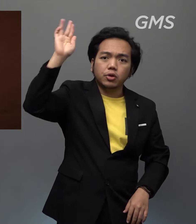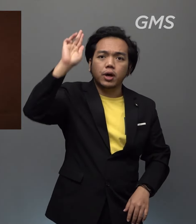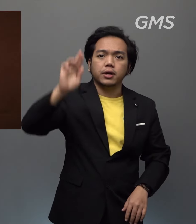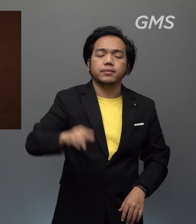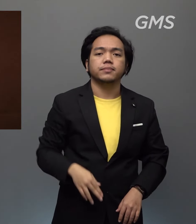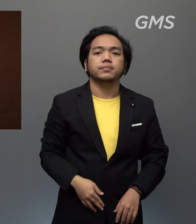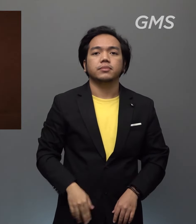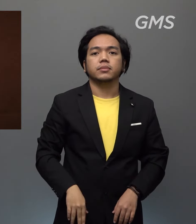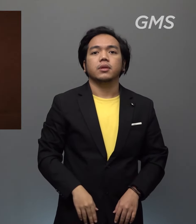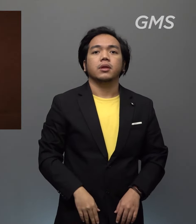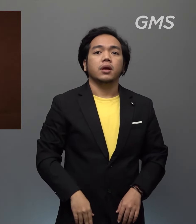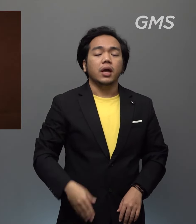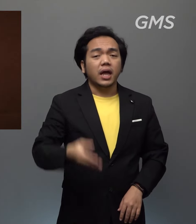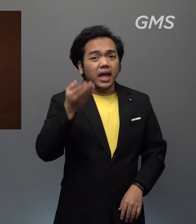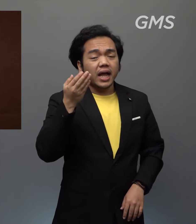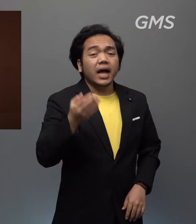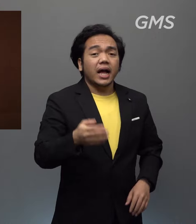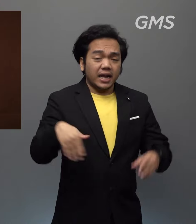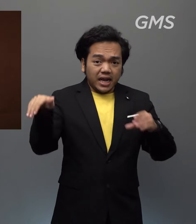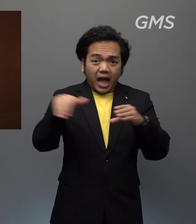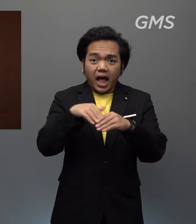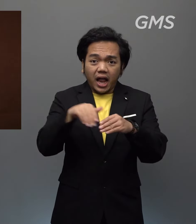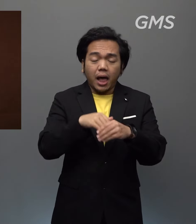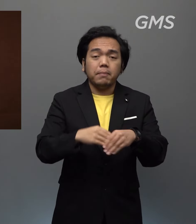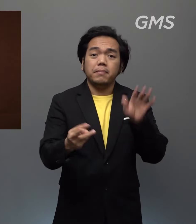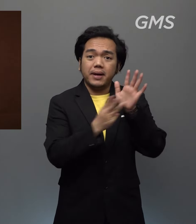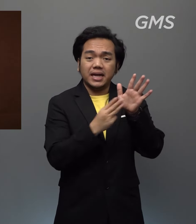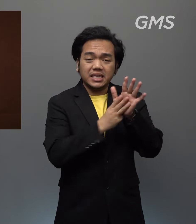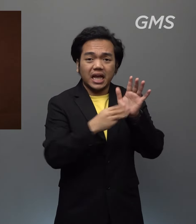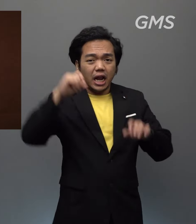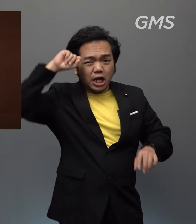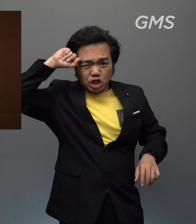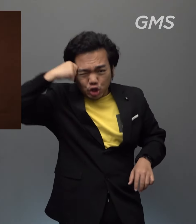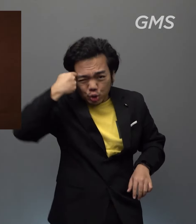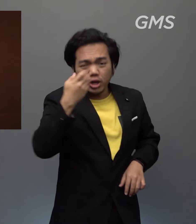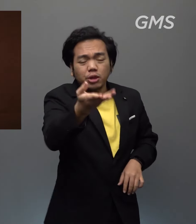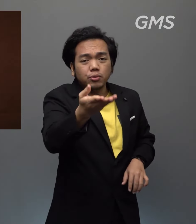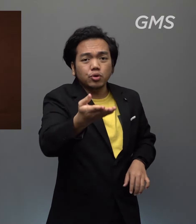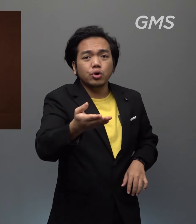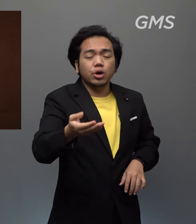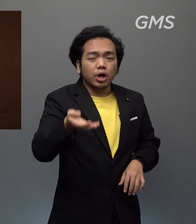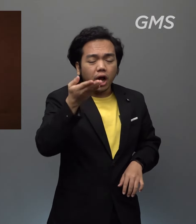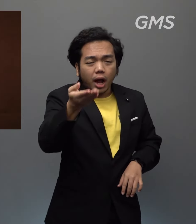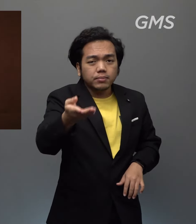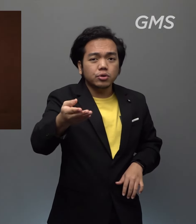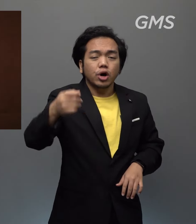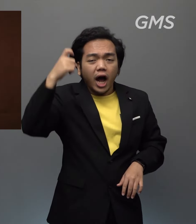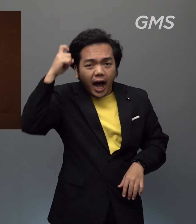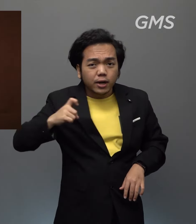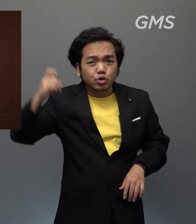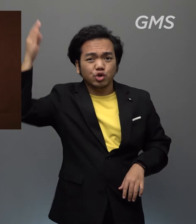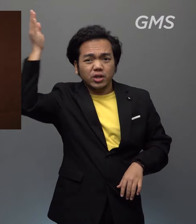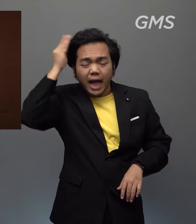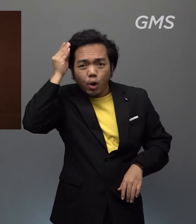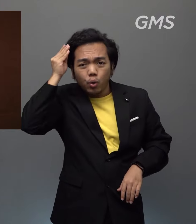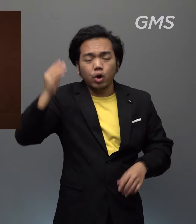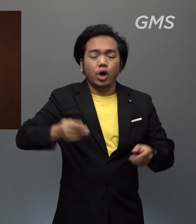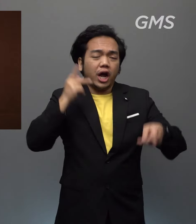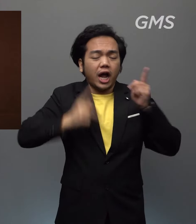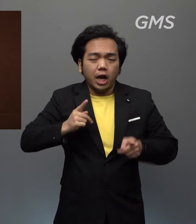itu setia. Di dalam kondisi sulit kita, kenalilah bahwa Allah itu setia.